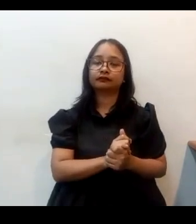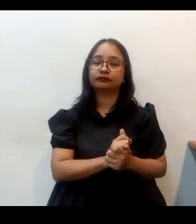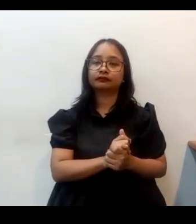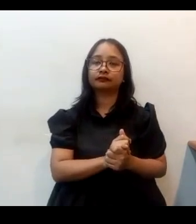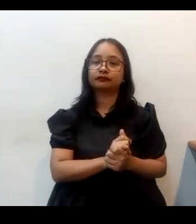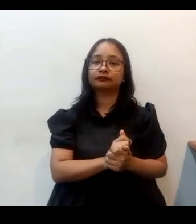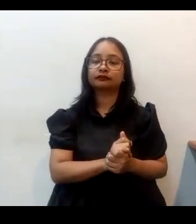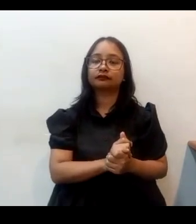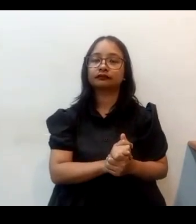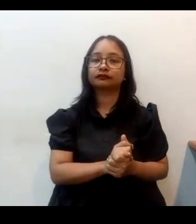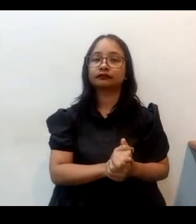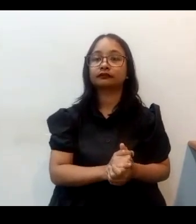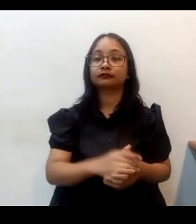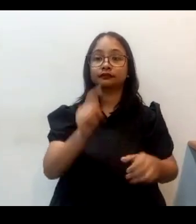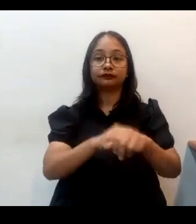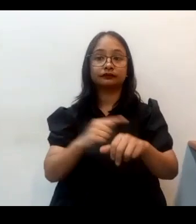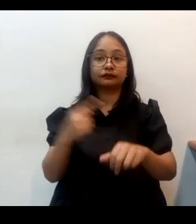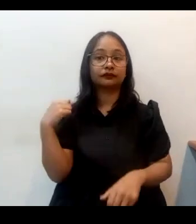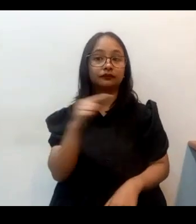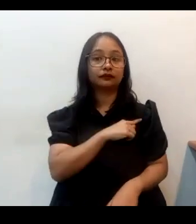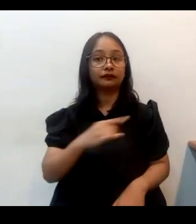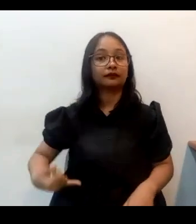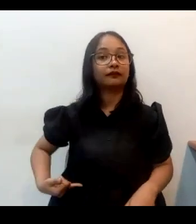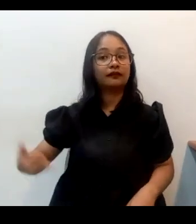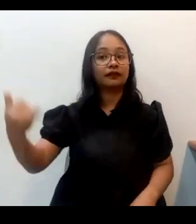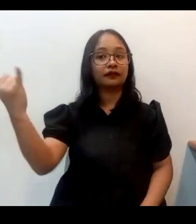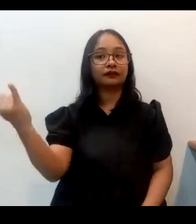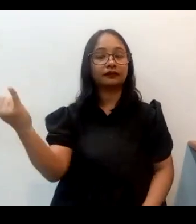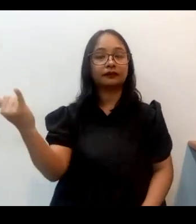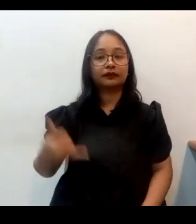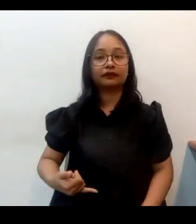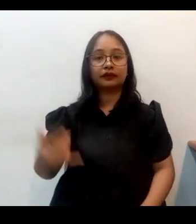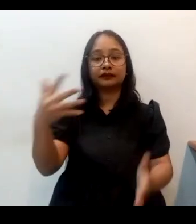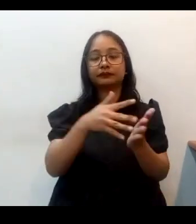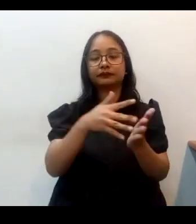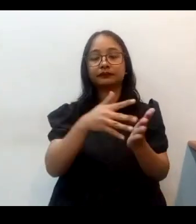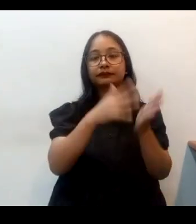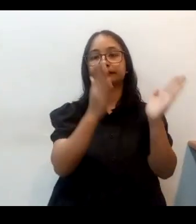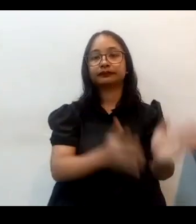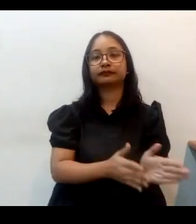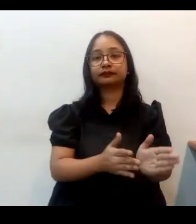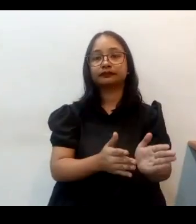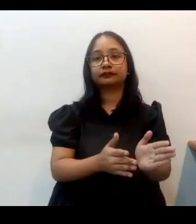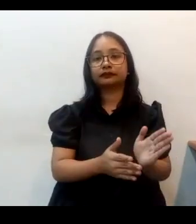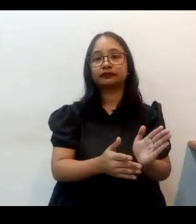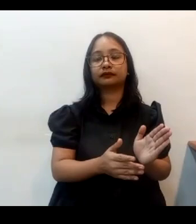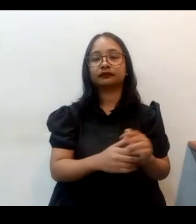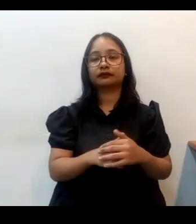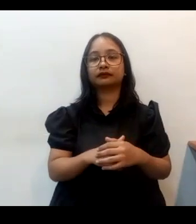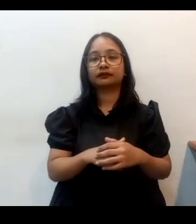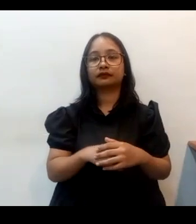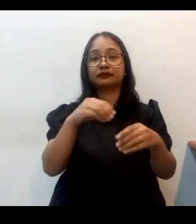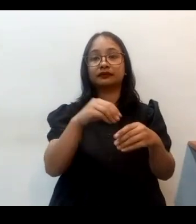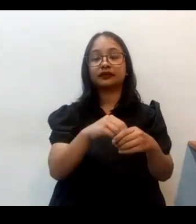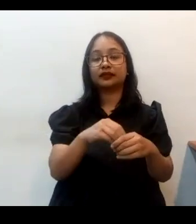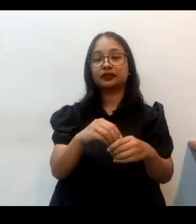na yun. And when we invite all of us invite the students in front of the school, the guard called me.